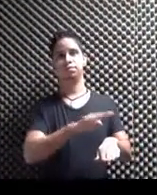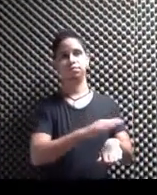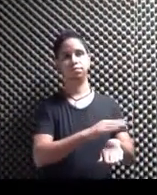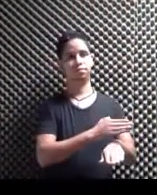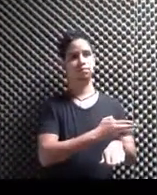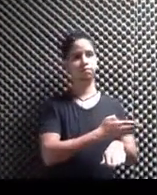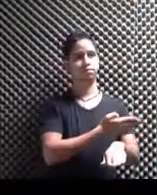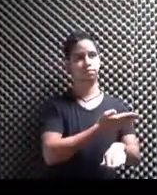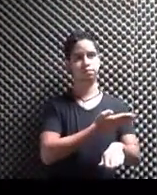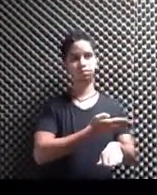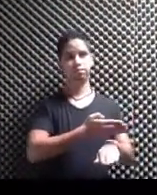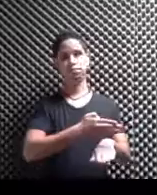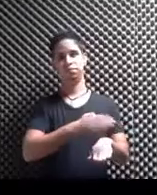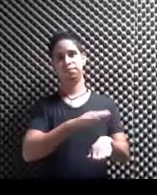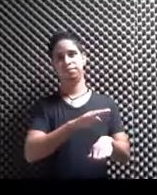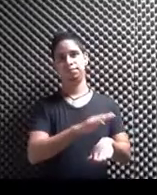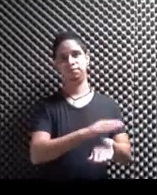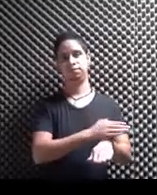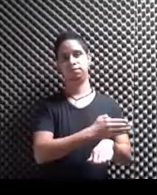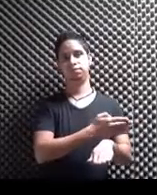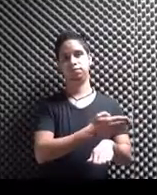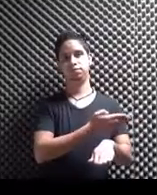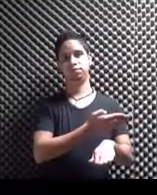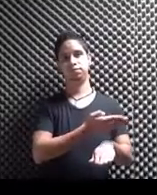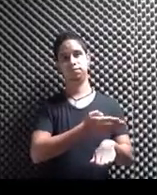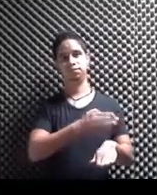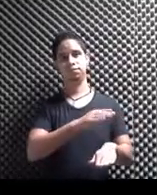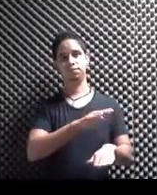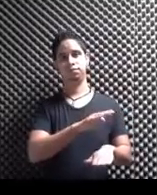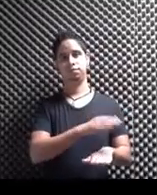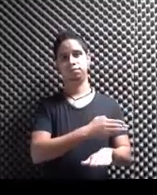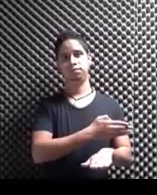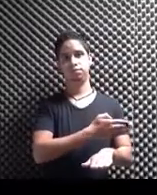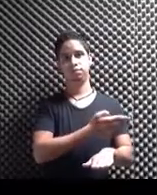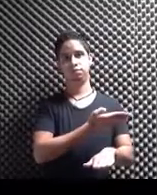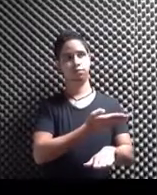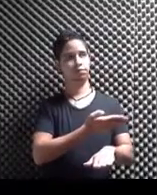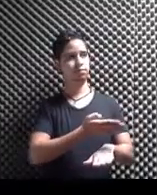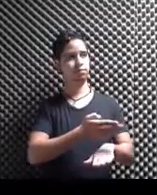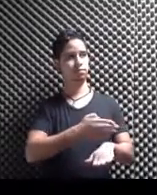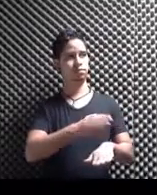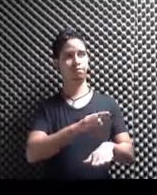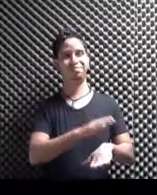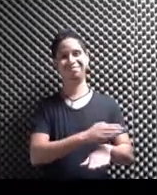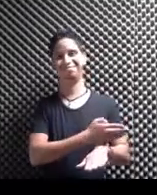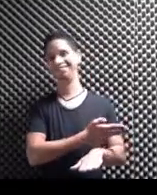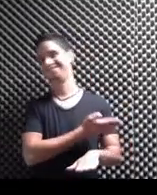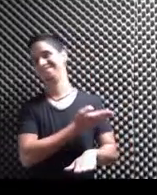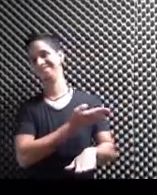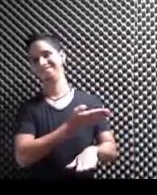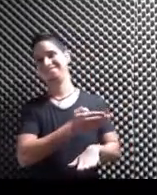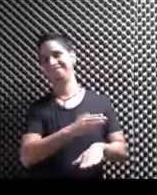Somos WQS Vintage, 870 AM, San Juan, Puerto Rico, la diferencia en tu radio.